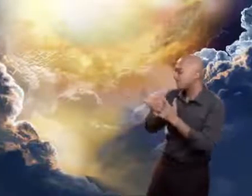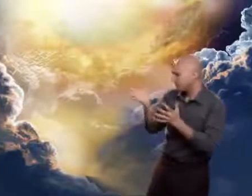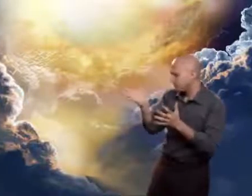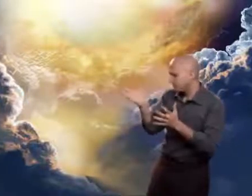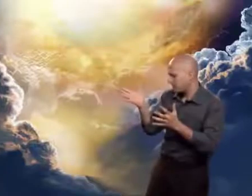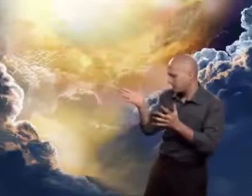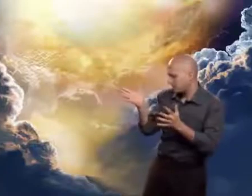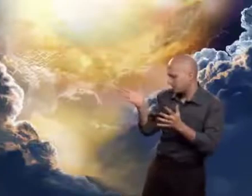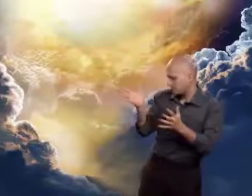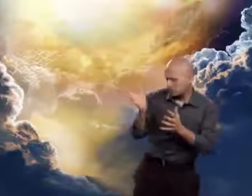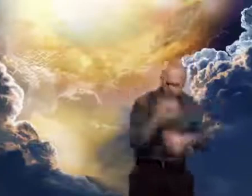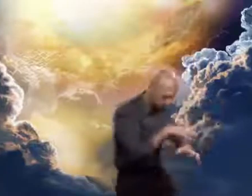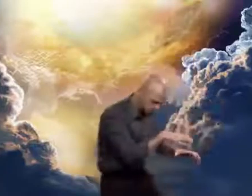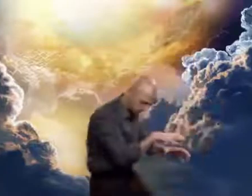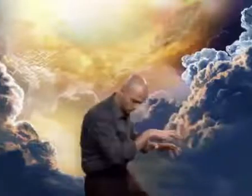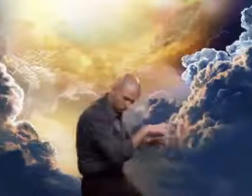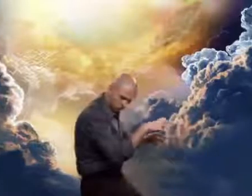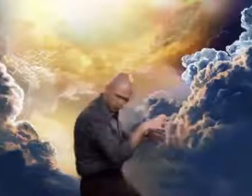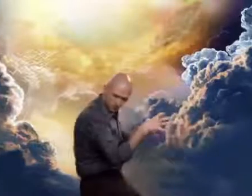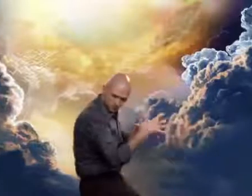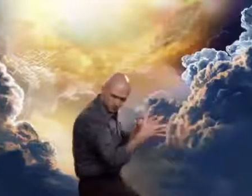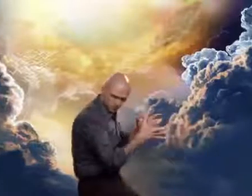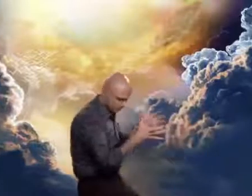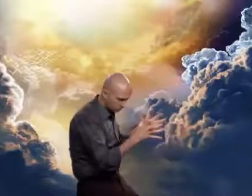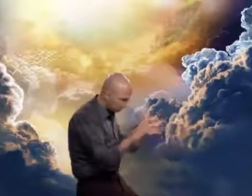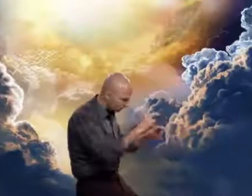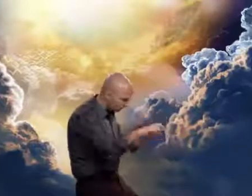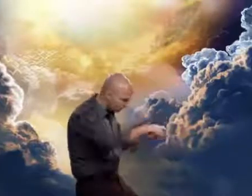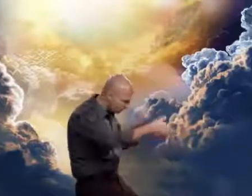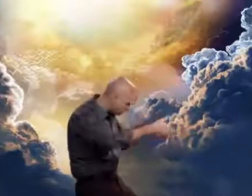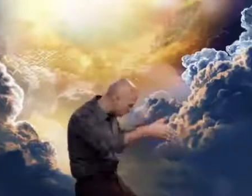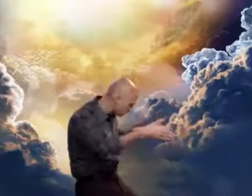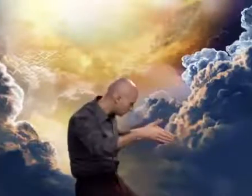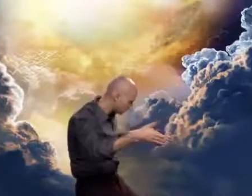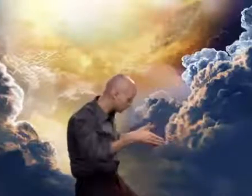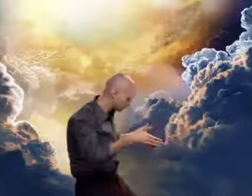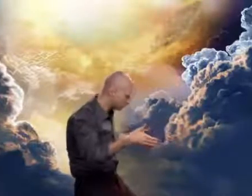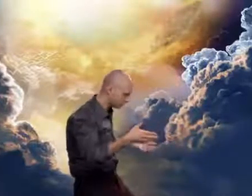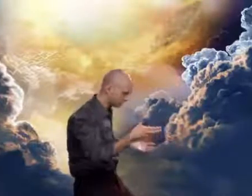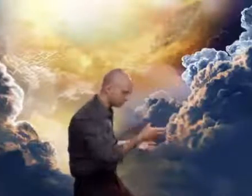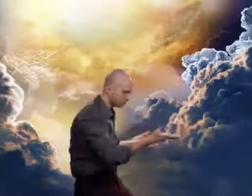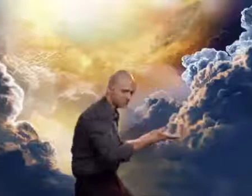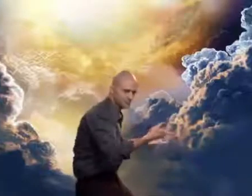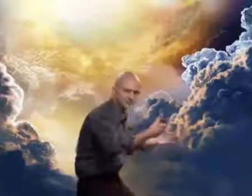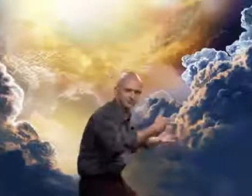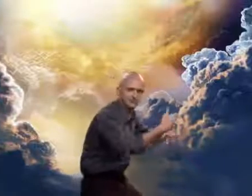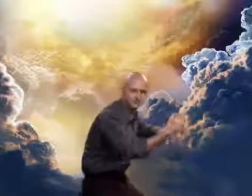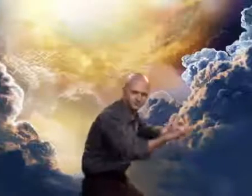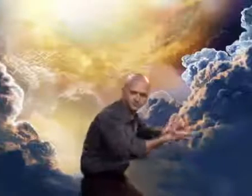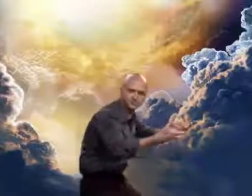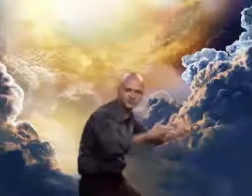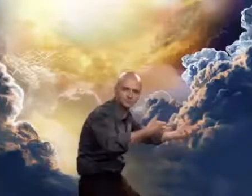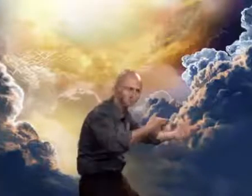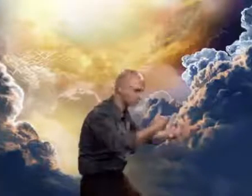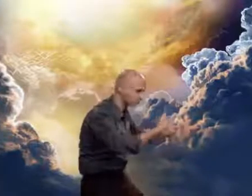futuros, dá às suas declarações uma aparência de crédito, de modo que seus falsos ensinos são aceitos. A